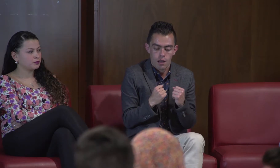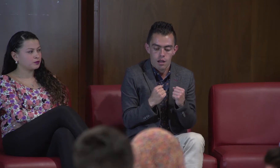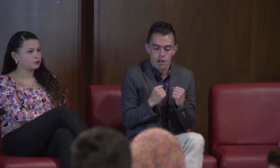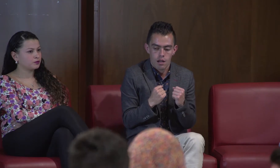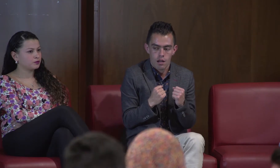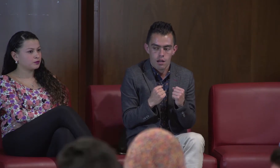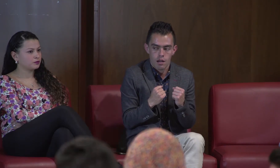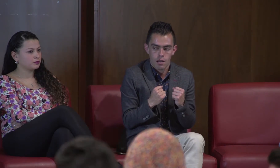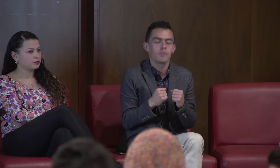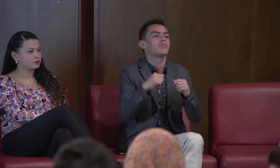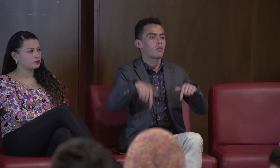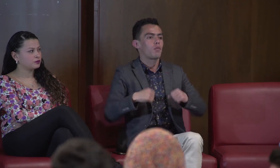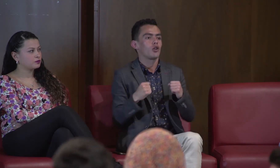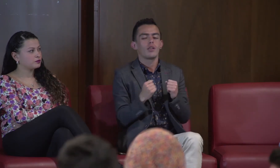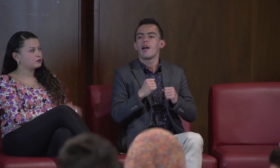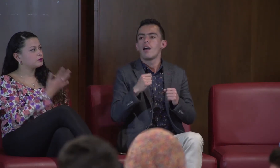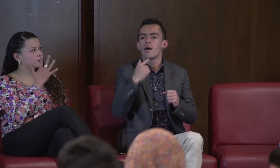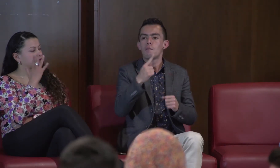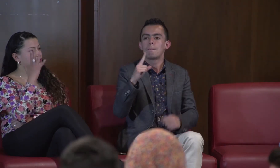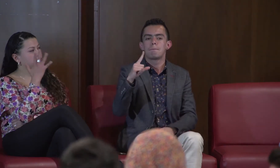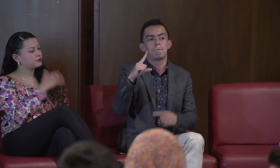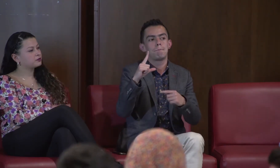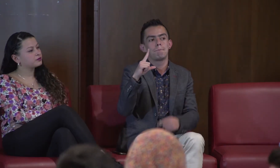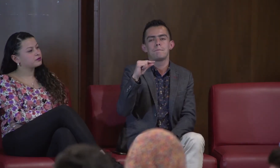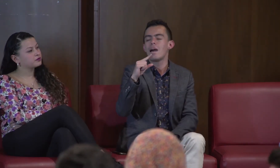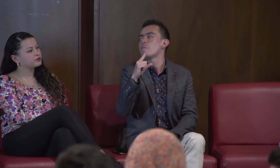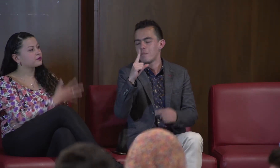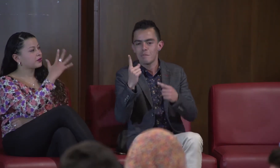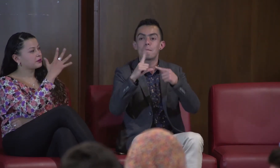colombianos. Por ejemplo, aquí en Bogotá